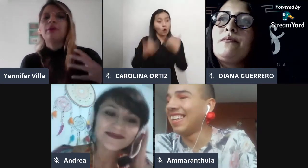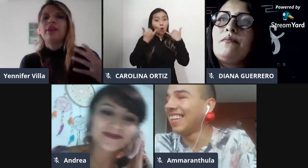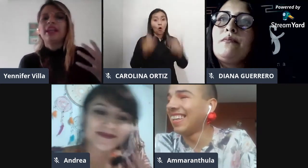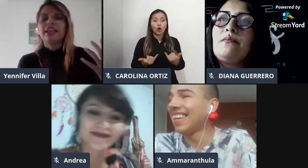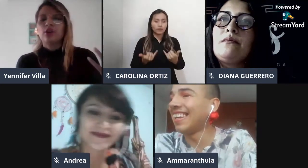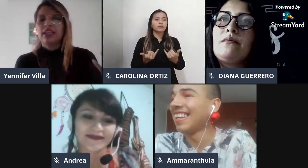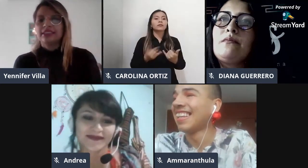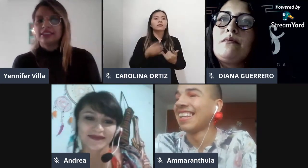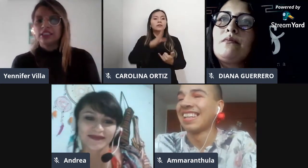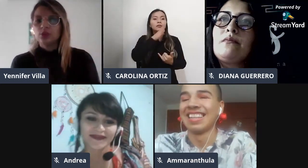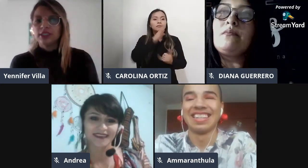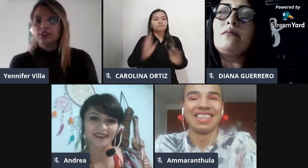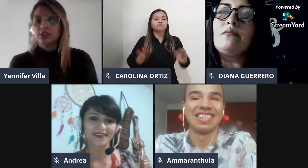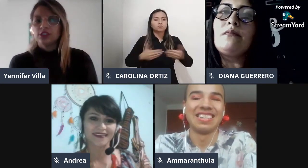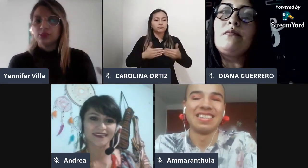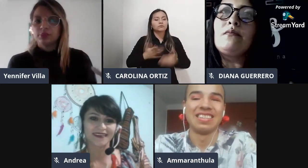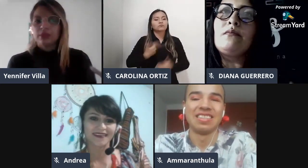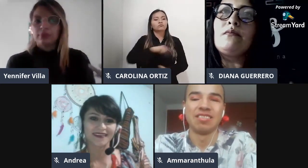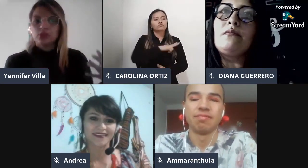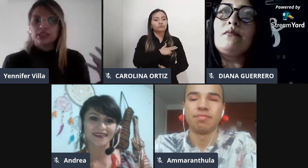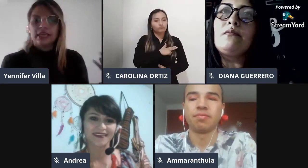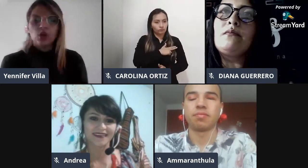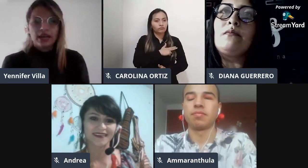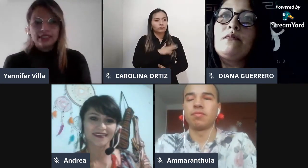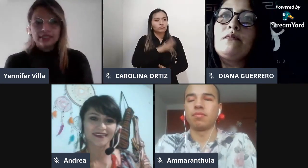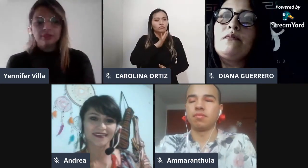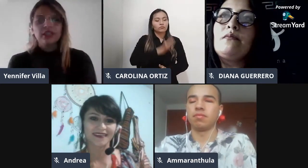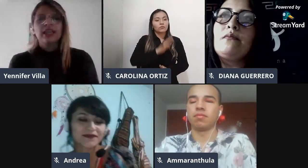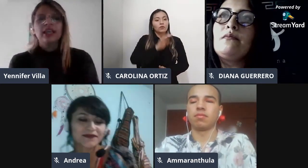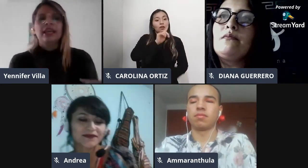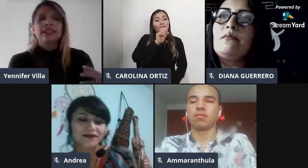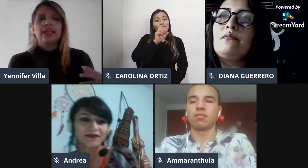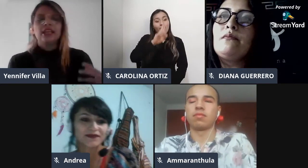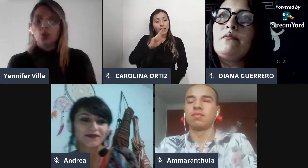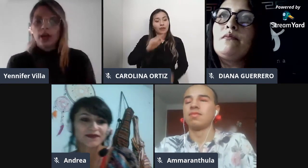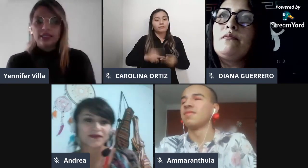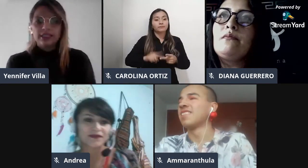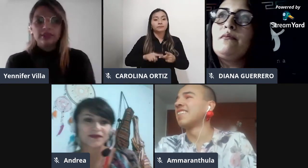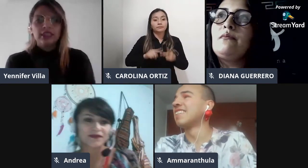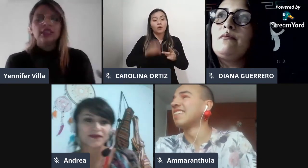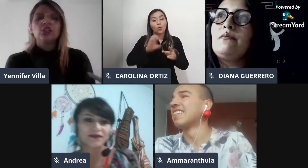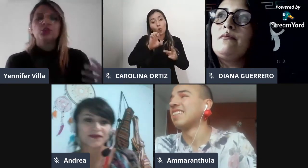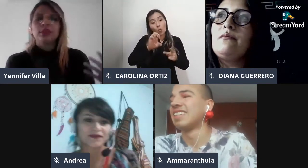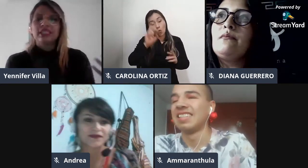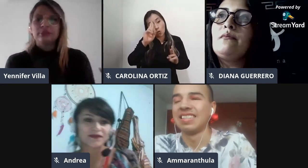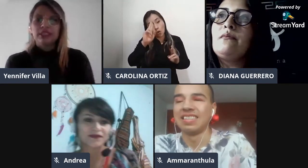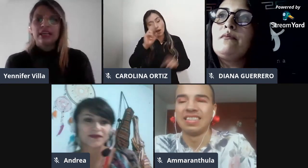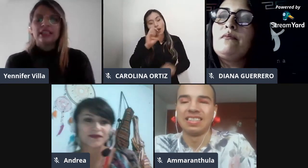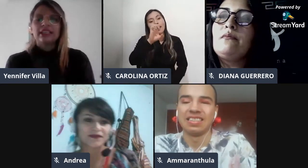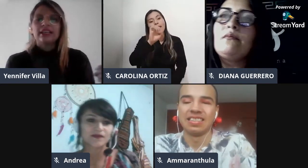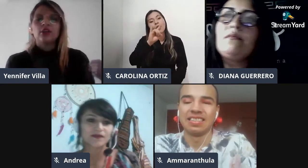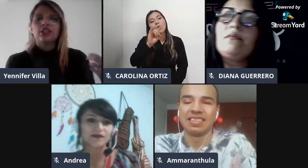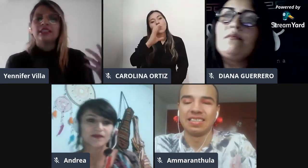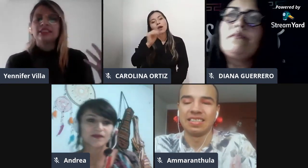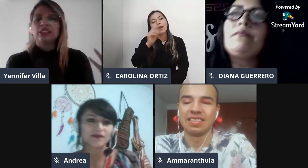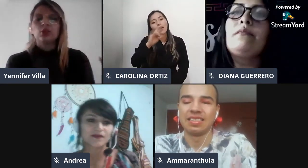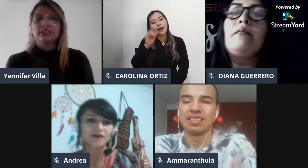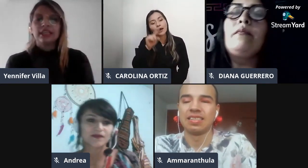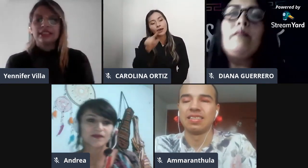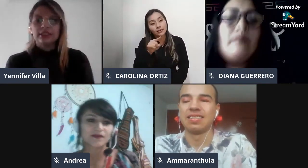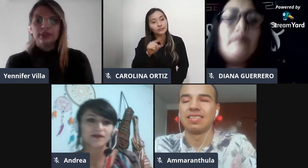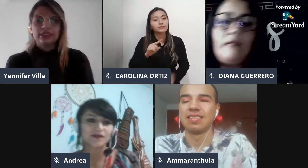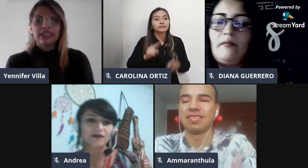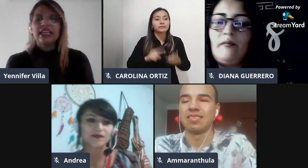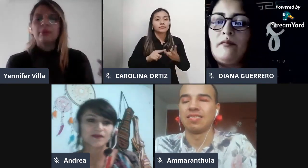el equipo que va a hablar alrededor de las escrituras, donde esperamos esté Eucaris, esté Giovanni y dos bellas invitadas alrededor de las